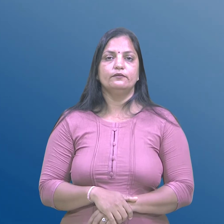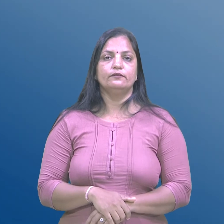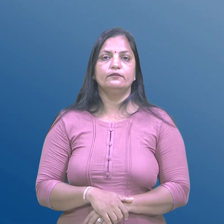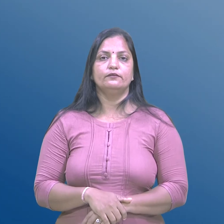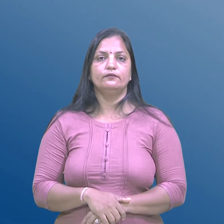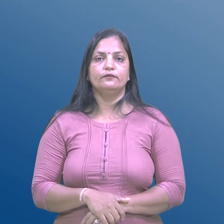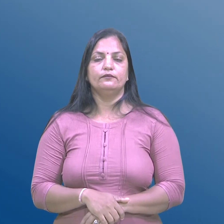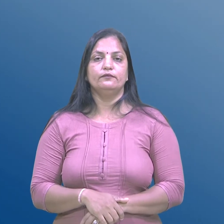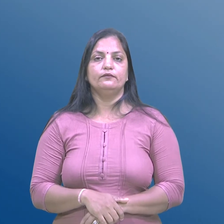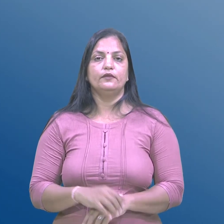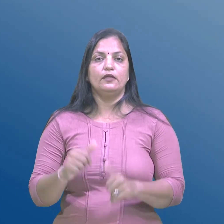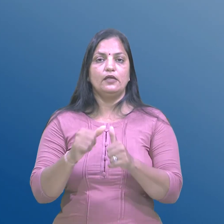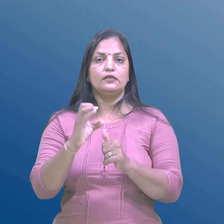ની કલમ 25 હેઠળ